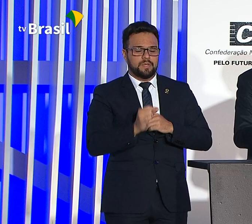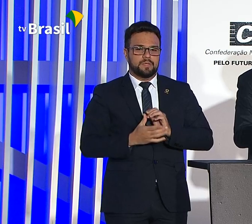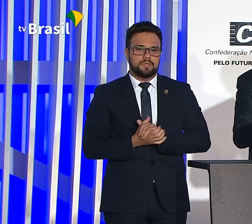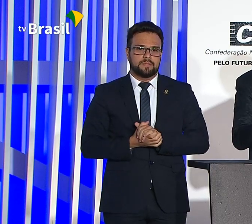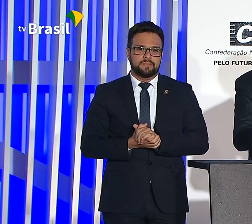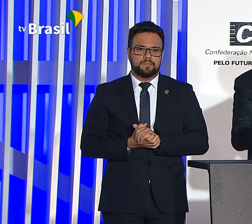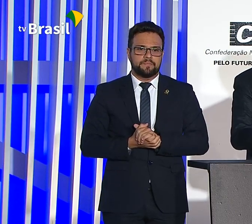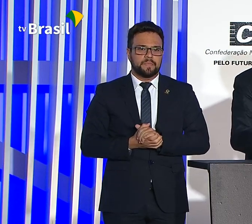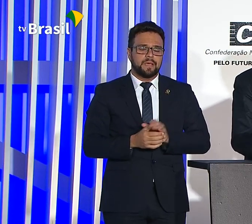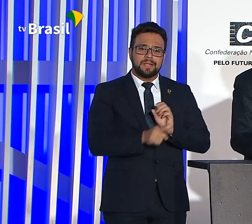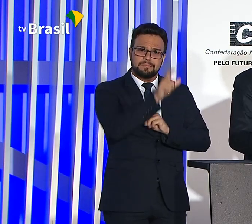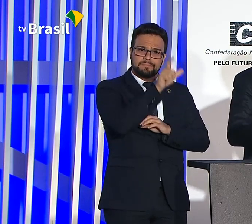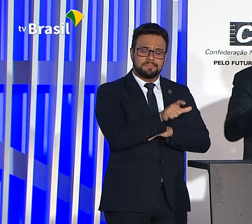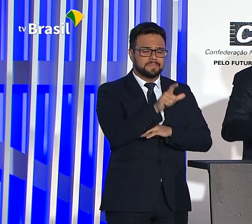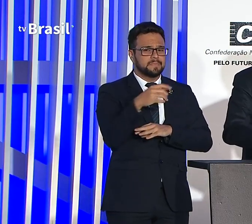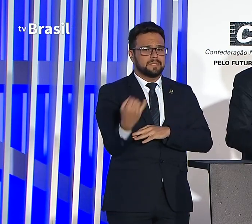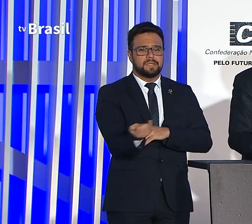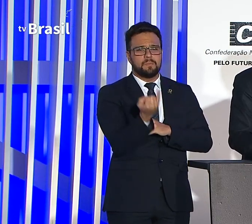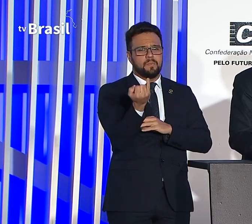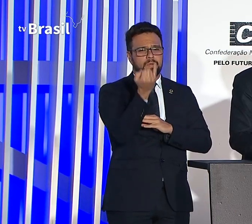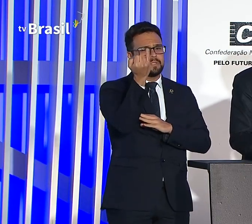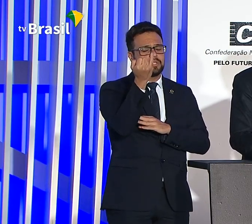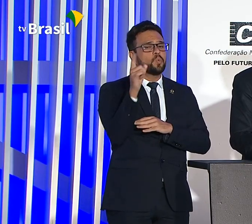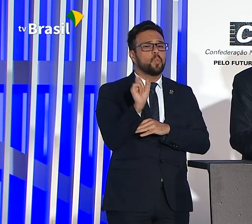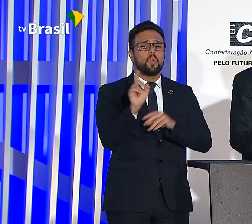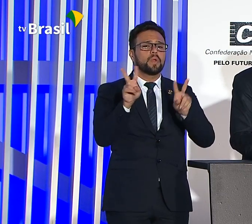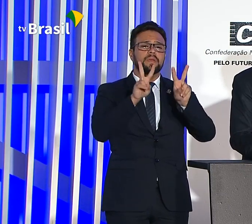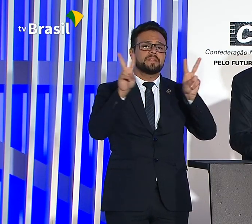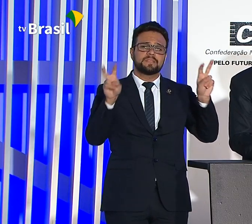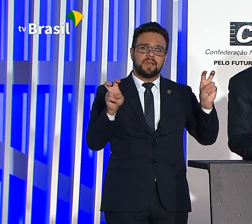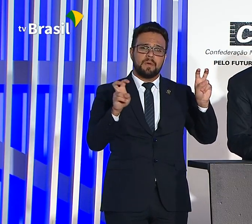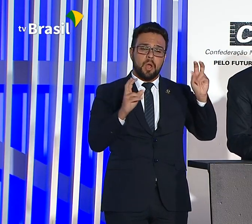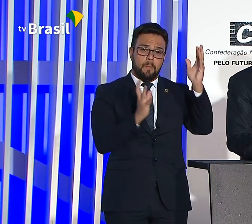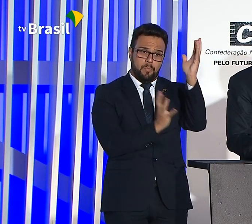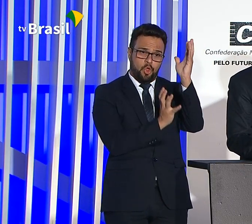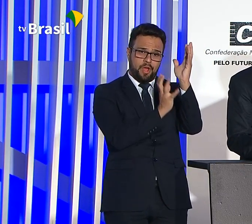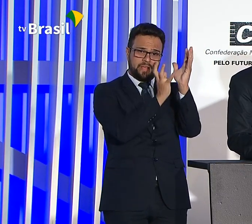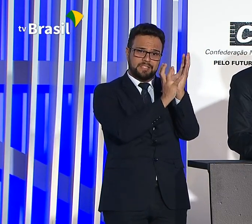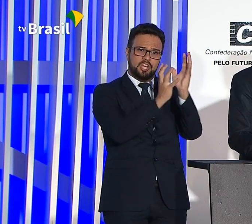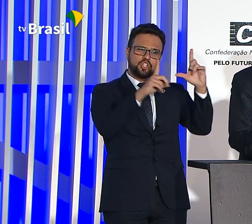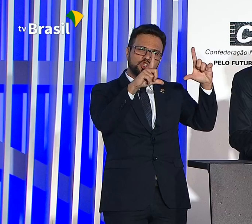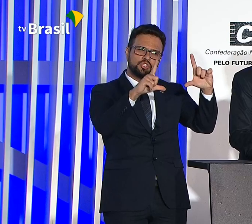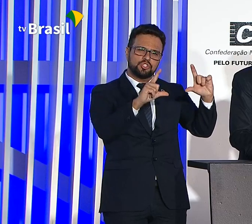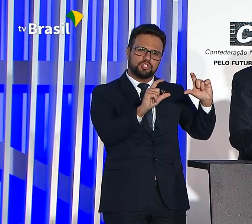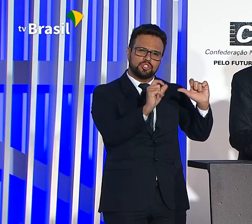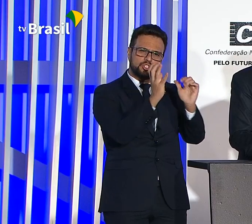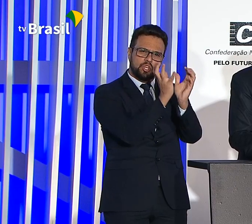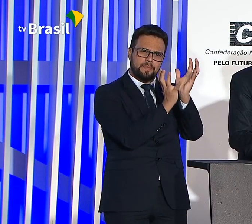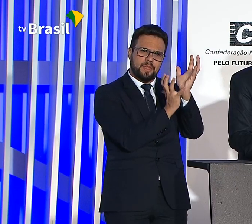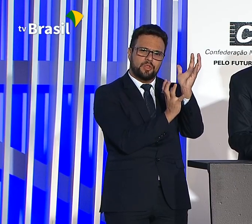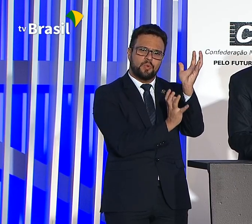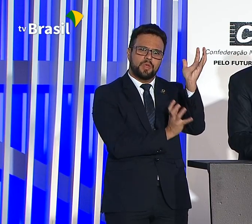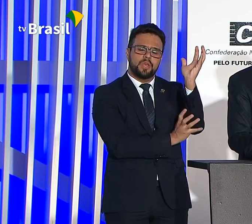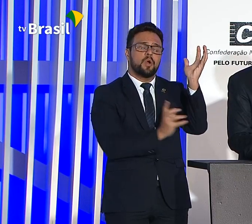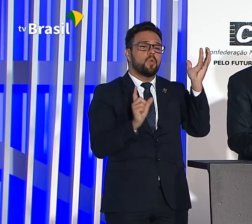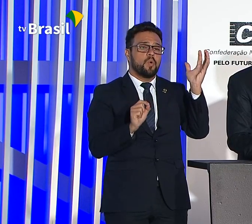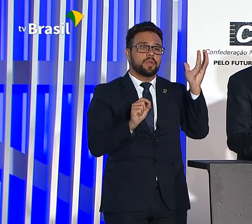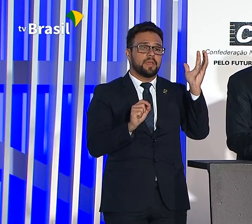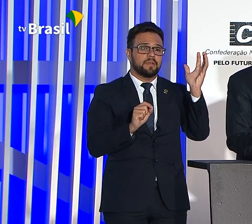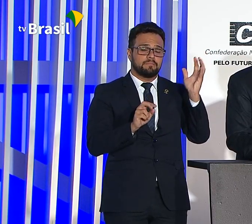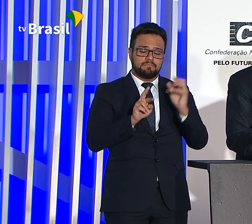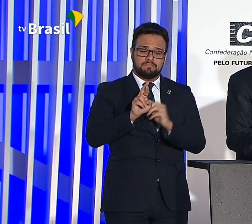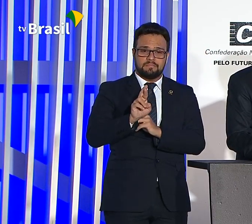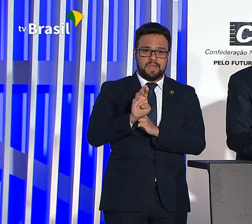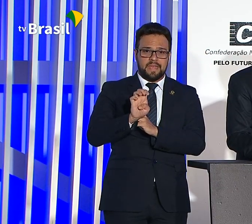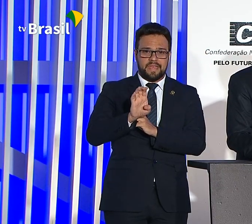importante nessa questão da desburocratização está sob o comando da receita federal da primapagina